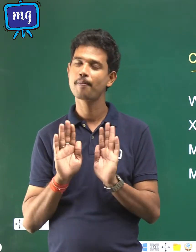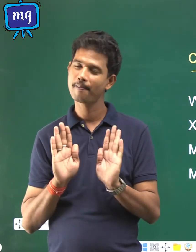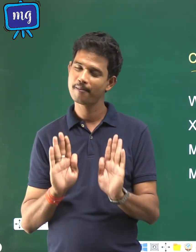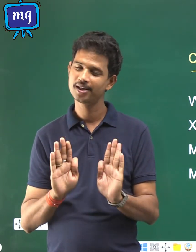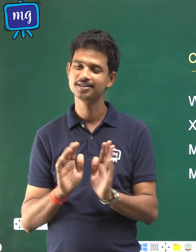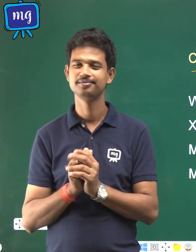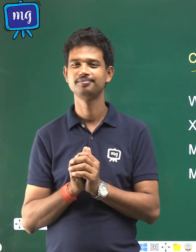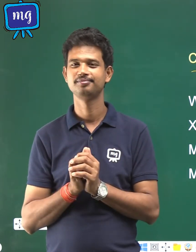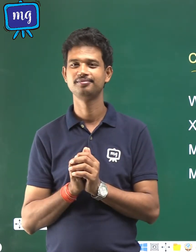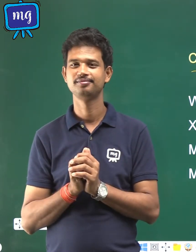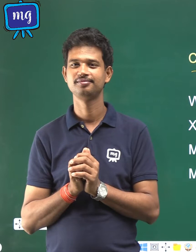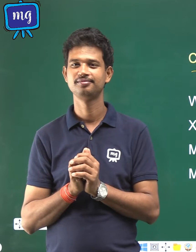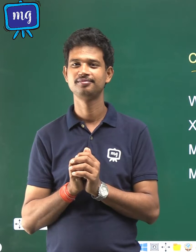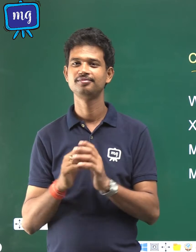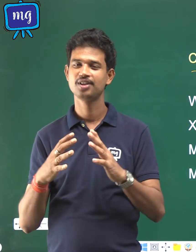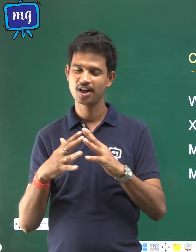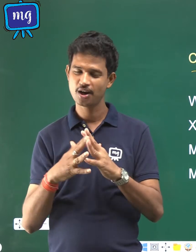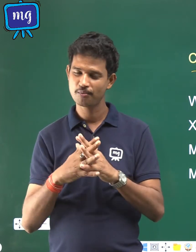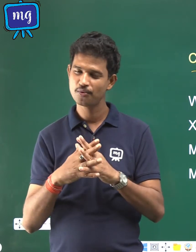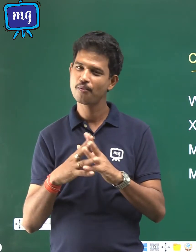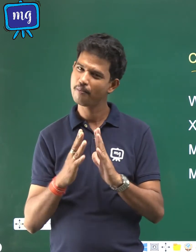ओनली कैपिटल W।